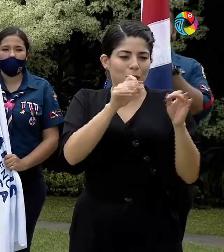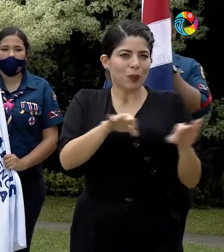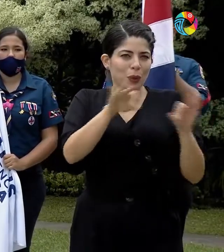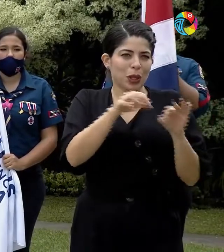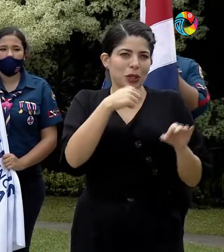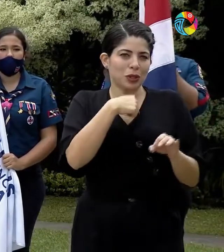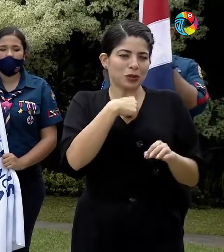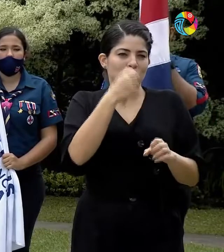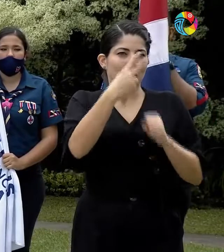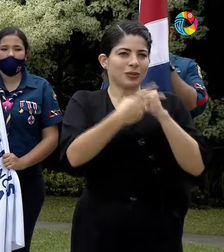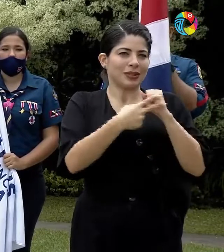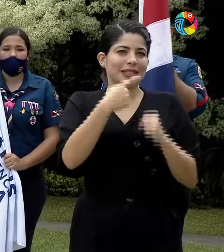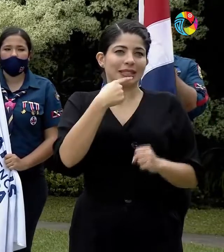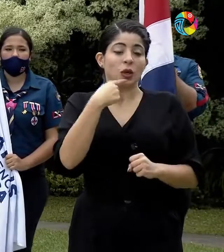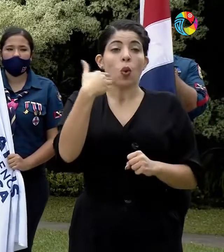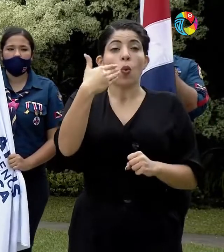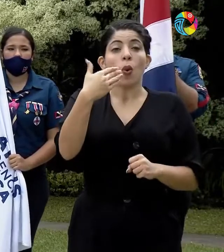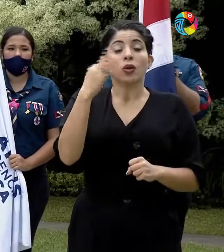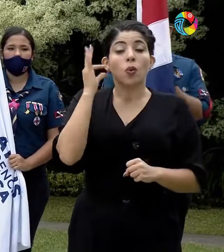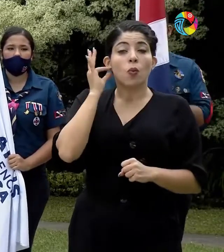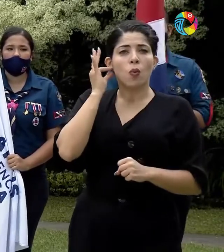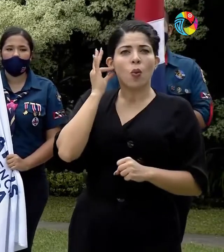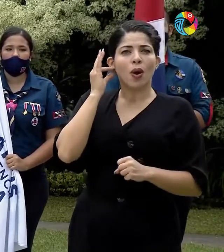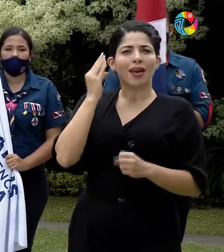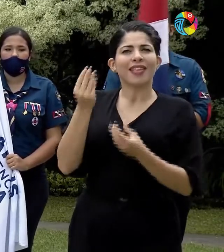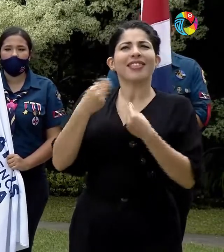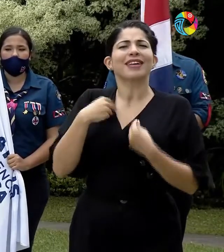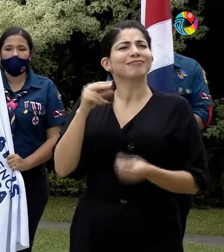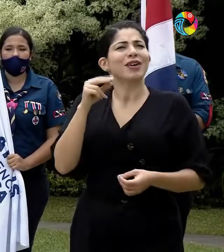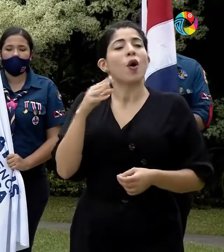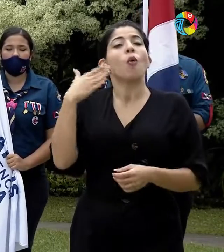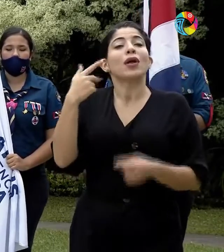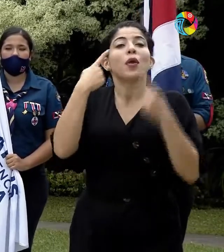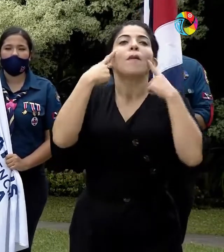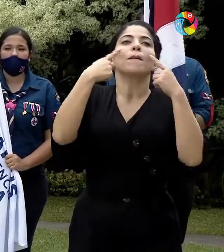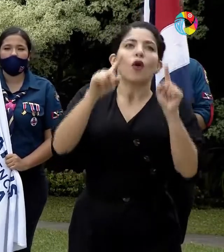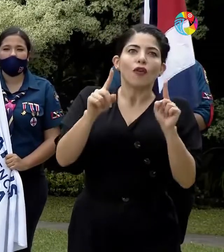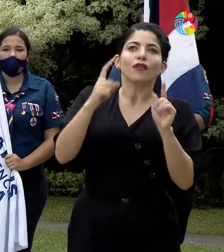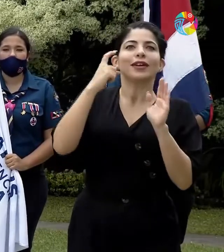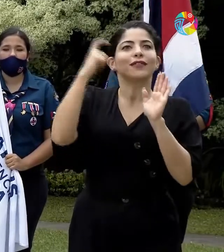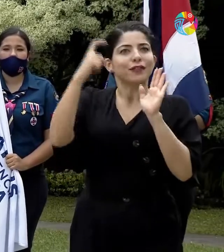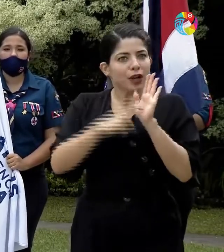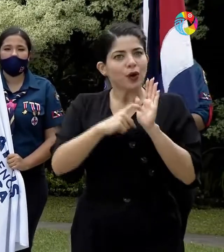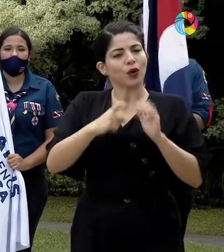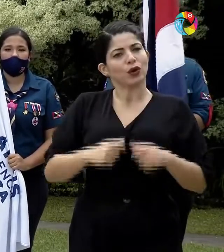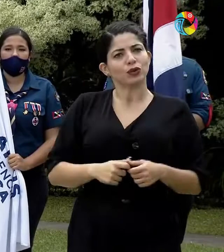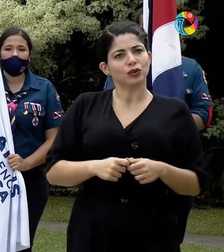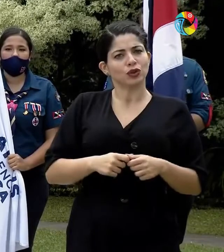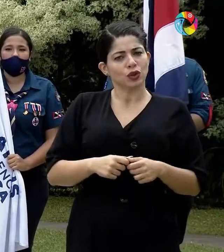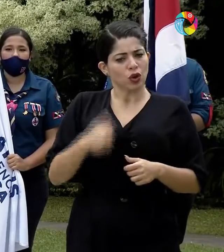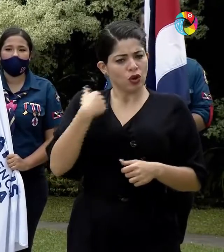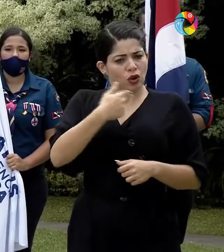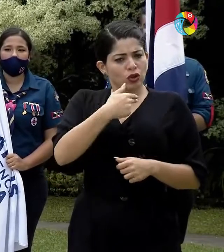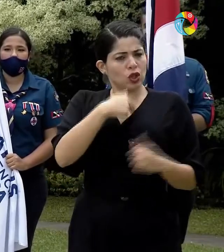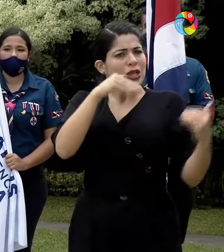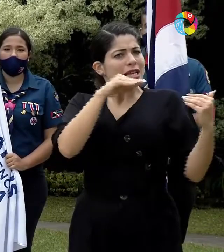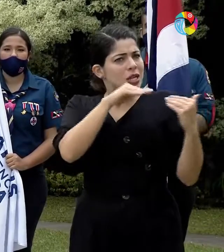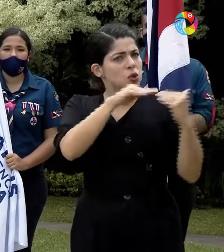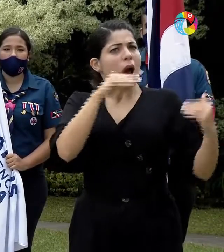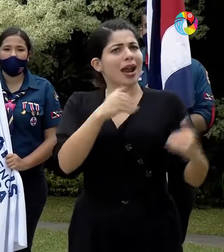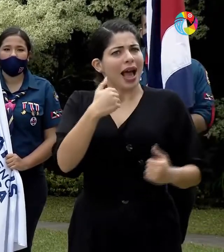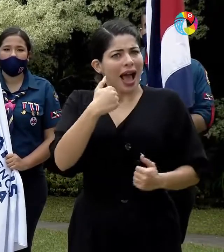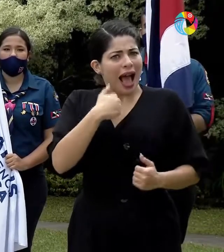cito mucho, cuando se les concede a las mujeres, no se nos concedió, cuando finalmente se nos reconoció que éramos iguales y que